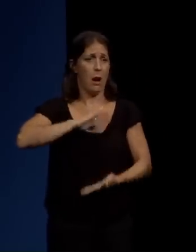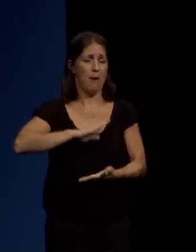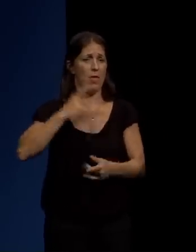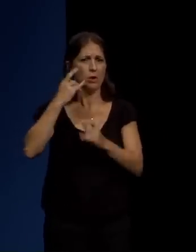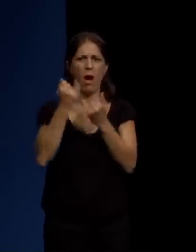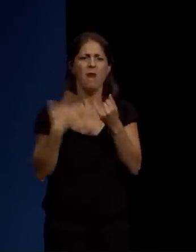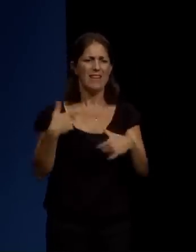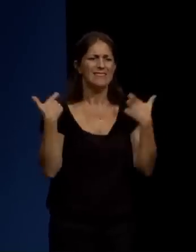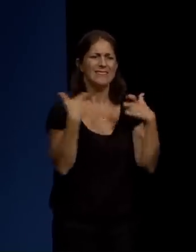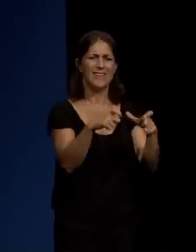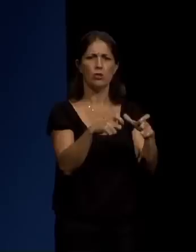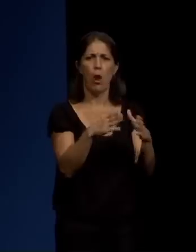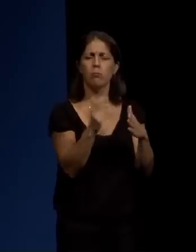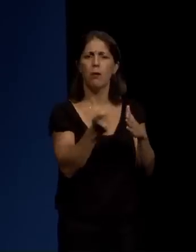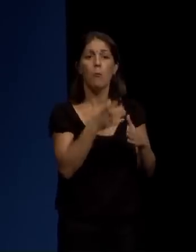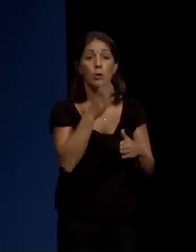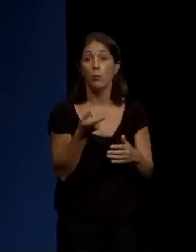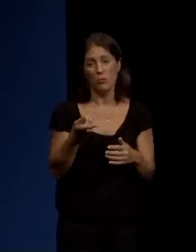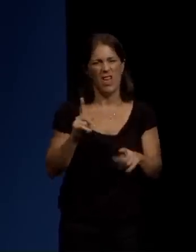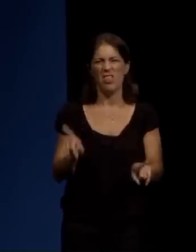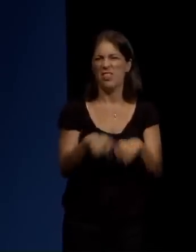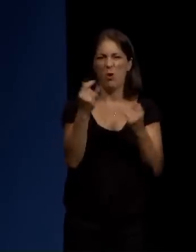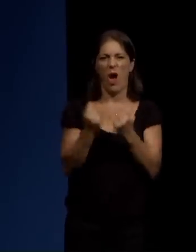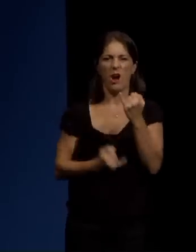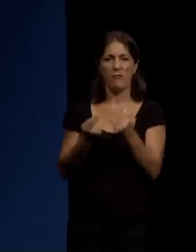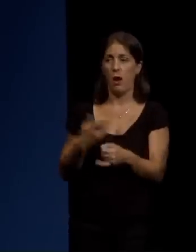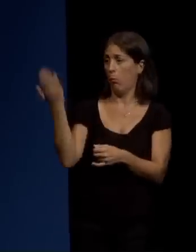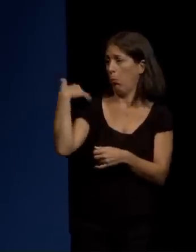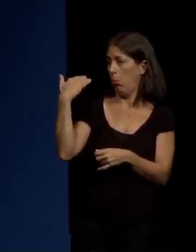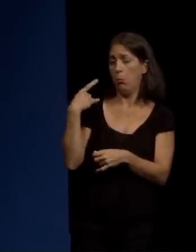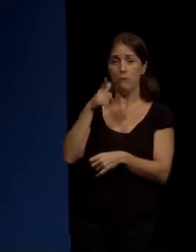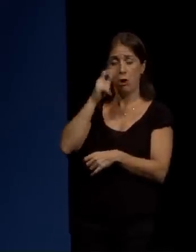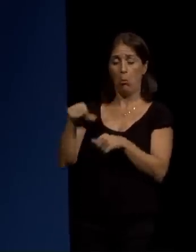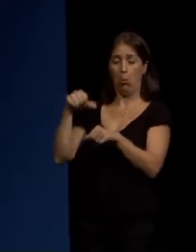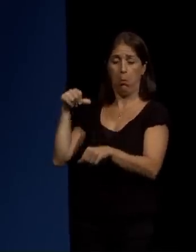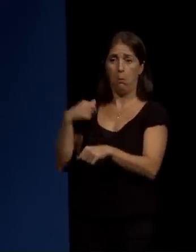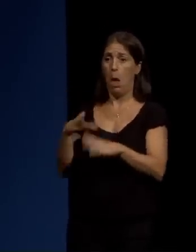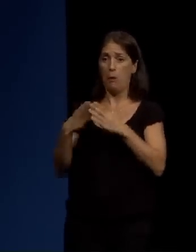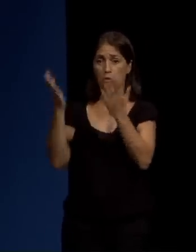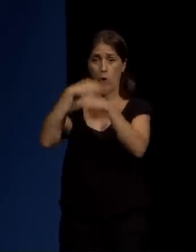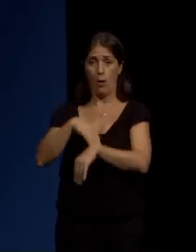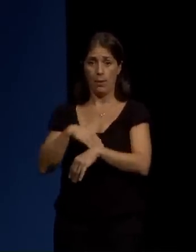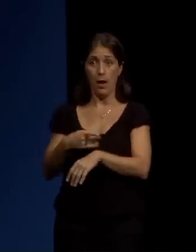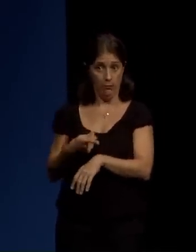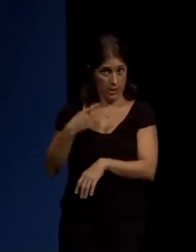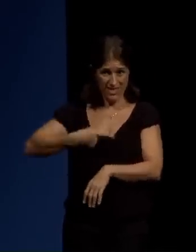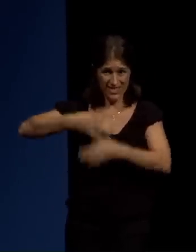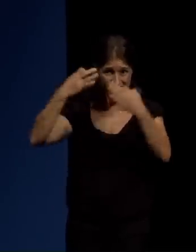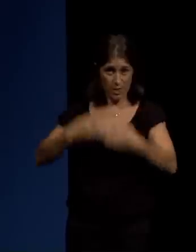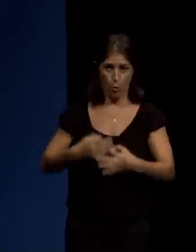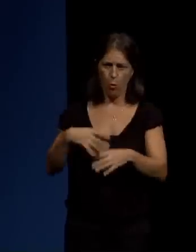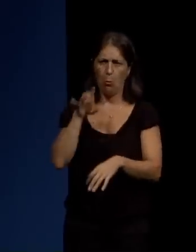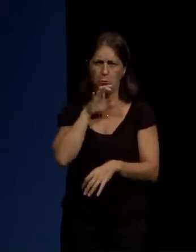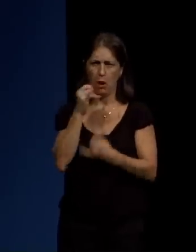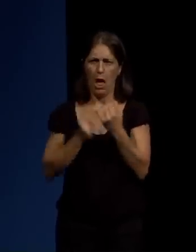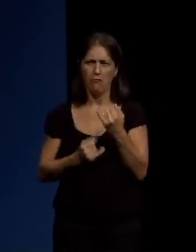sector naval, porque maravilla que Feijóo diga que antes del non había barcos. Dende logo, o que é curioso é que